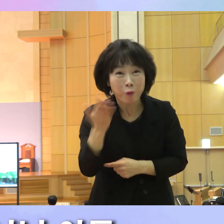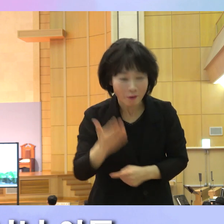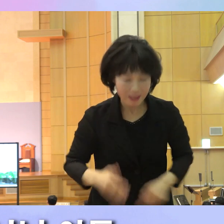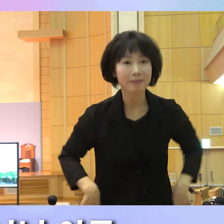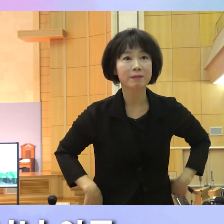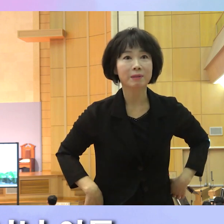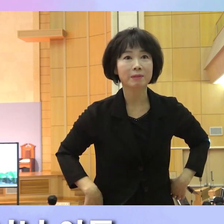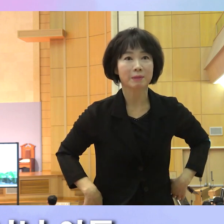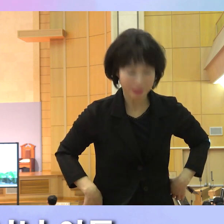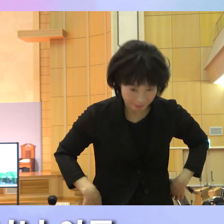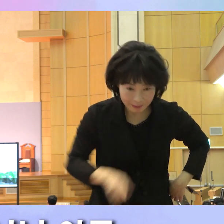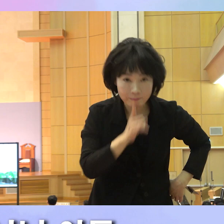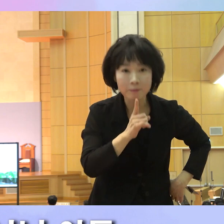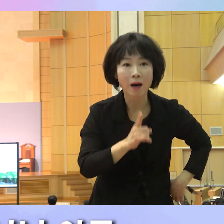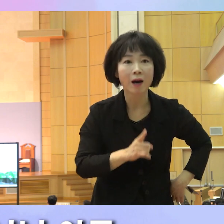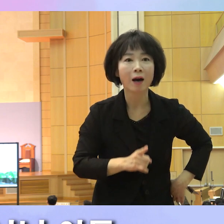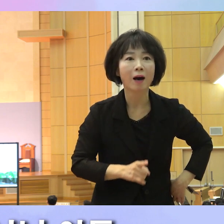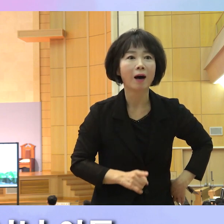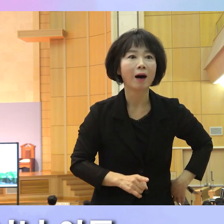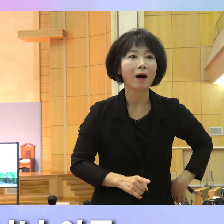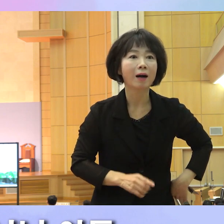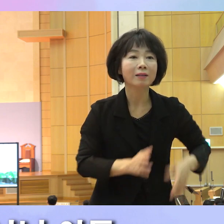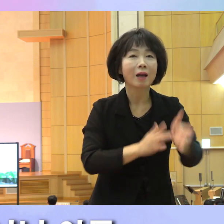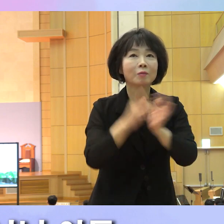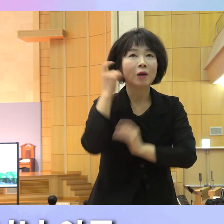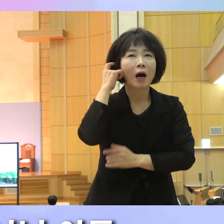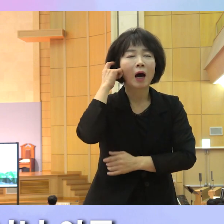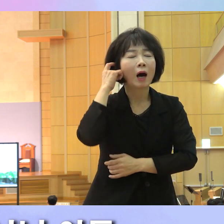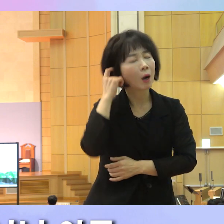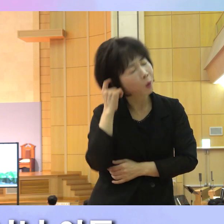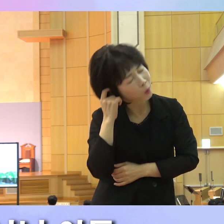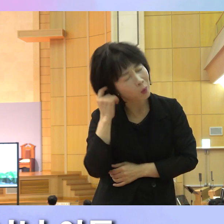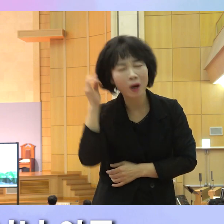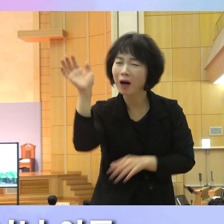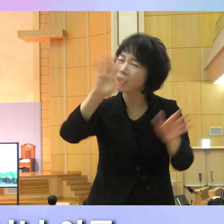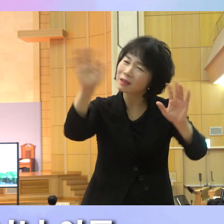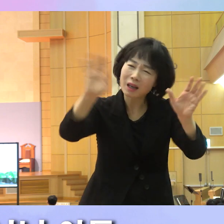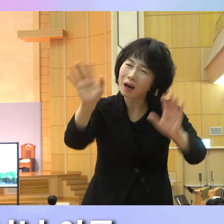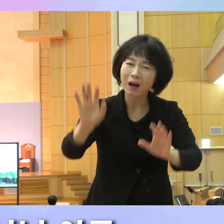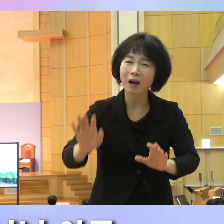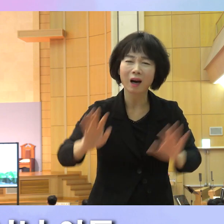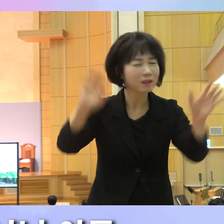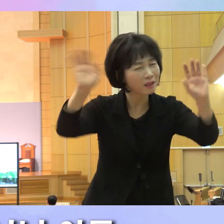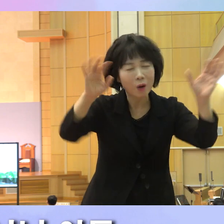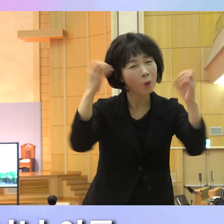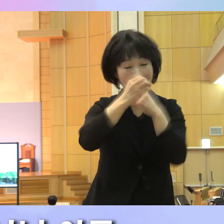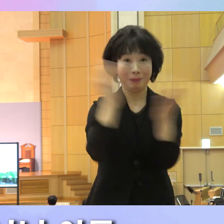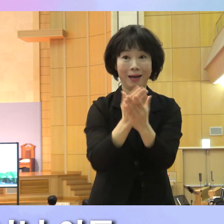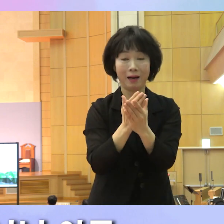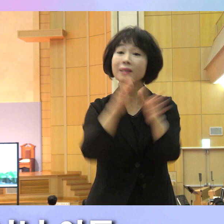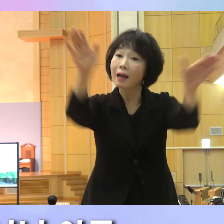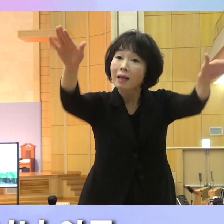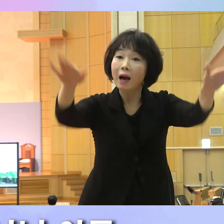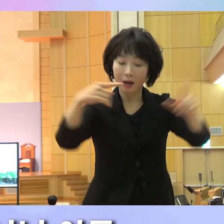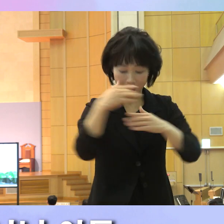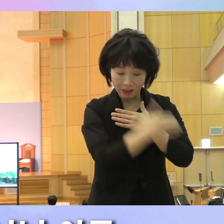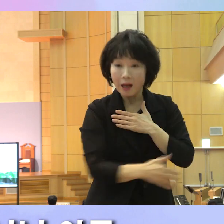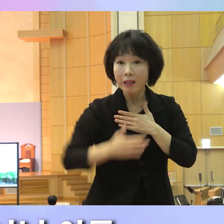그러나 예수는 성전된 자기 육체를 그랬어요.